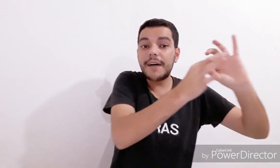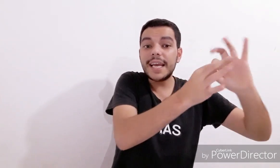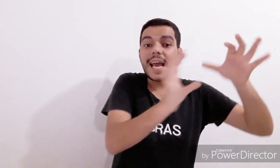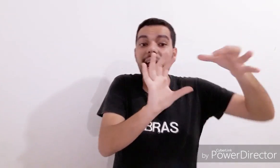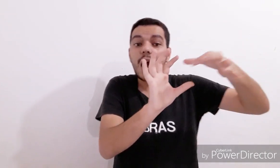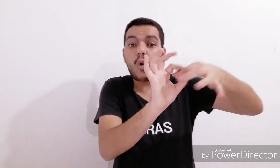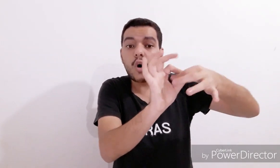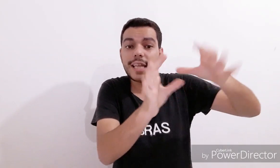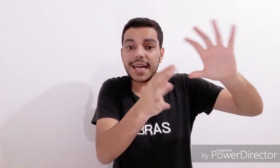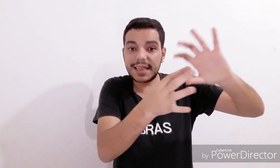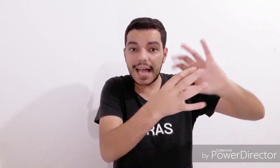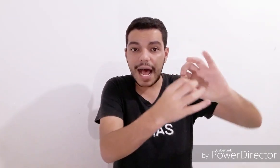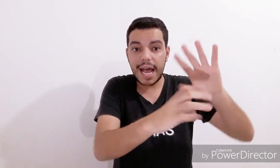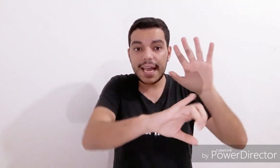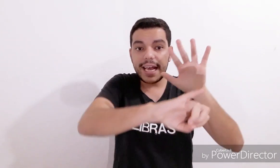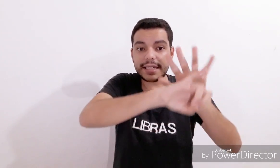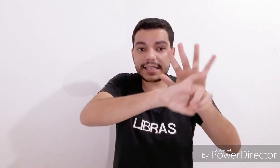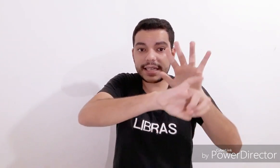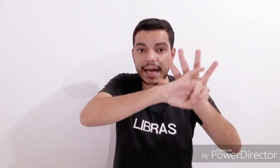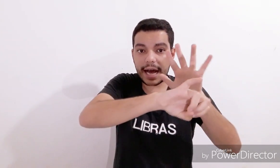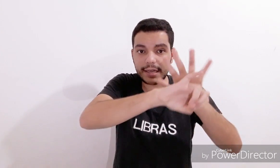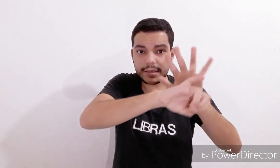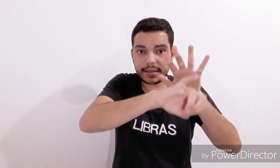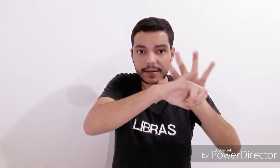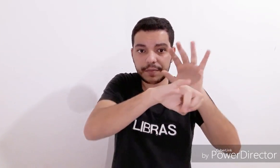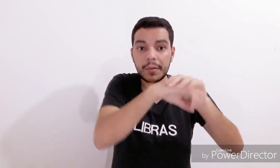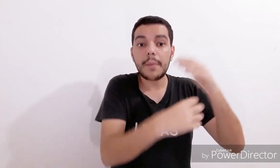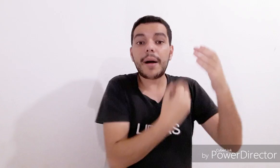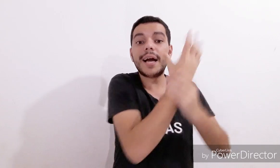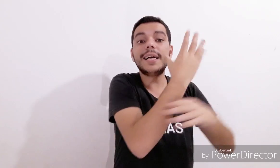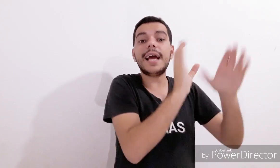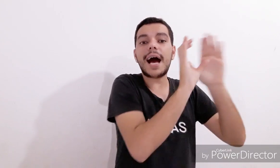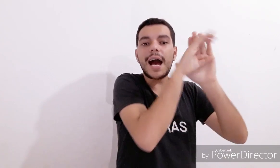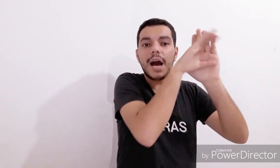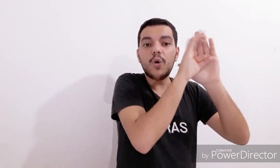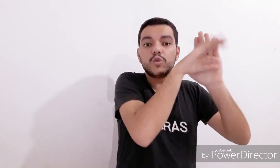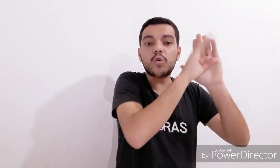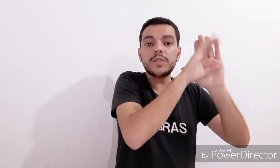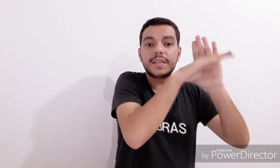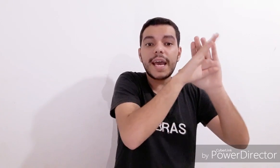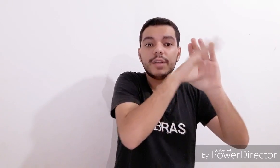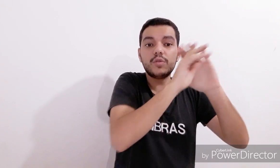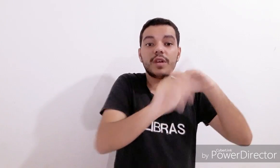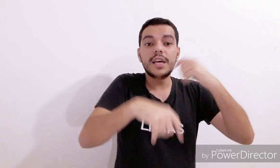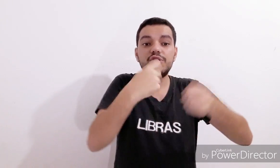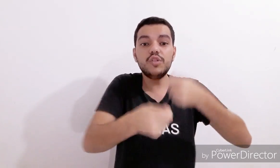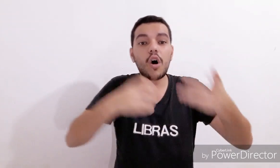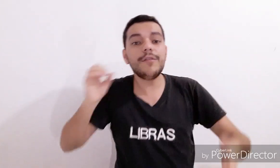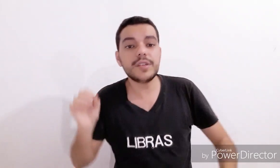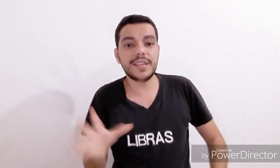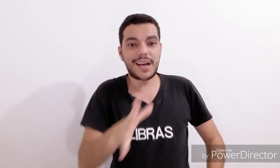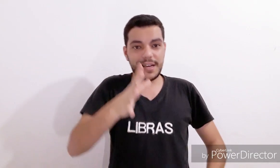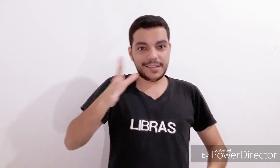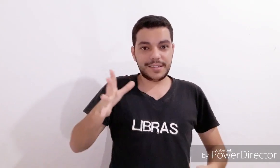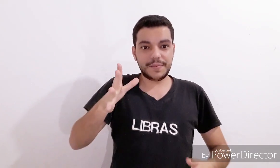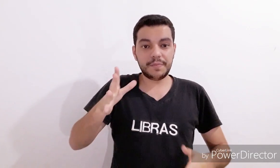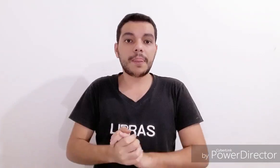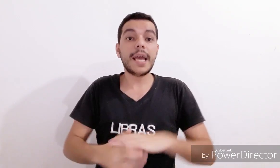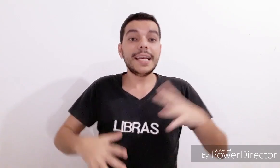vai conectar esses sinais para criar os conceitos de novos sinais. E